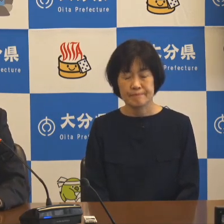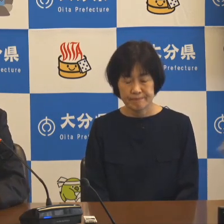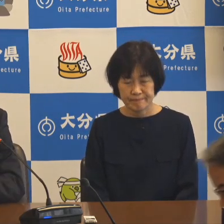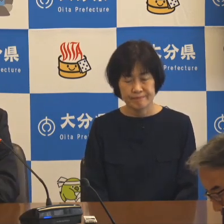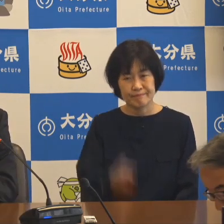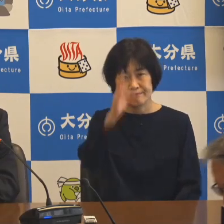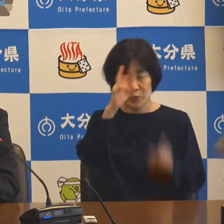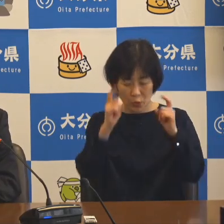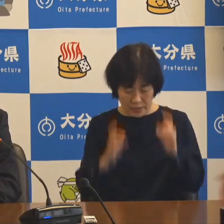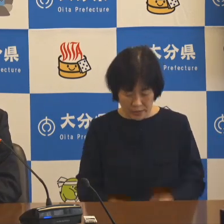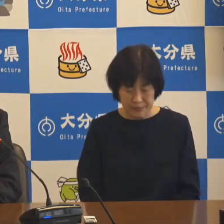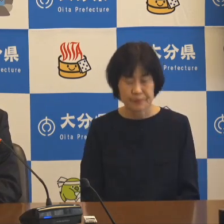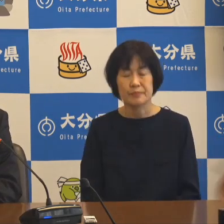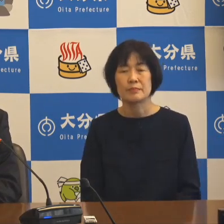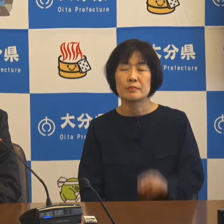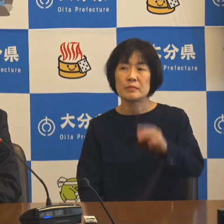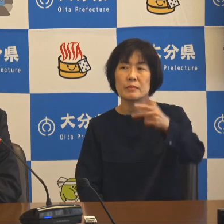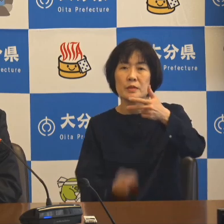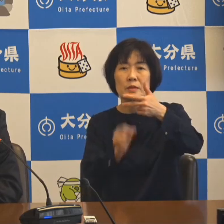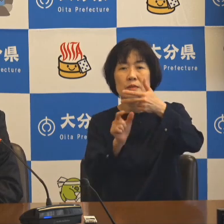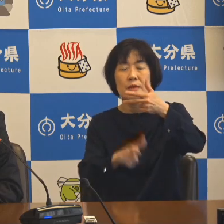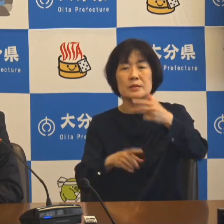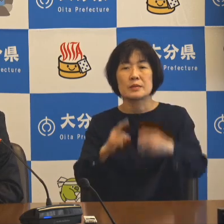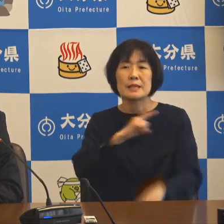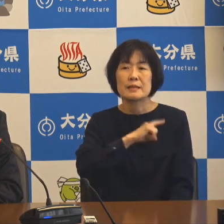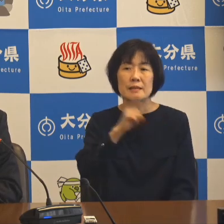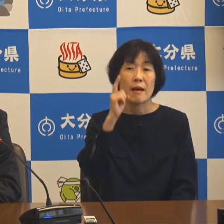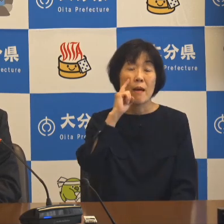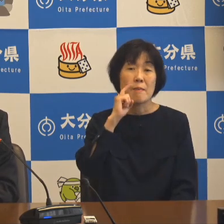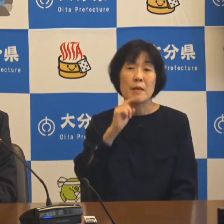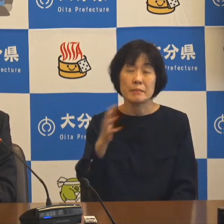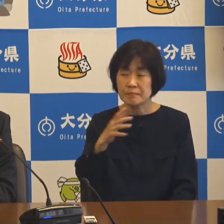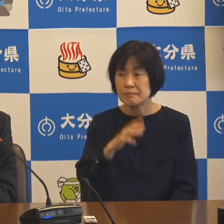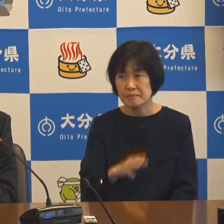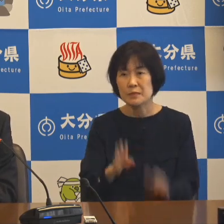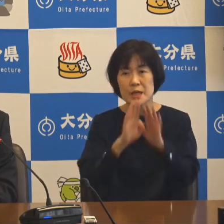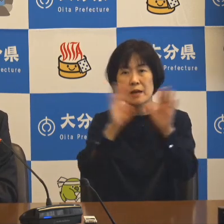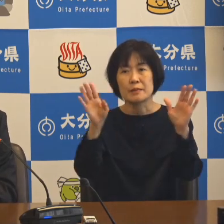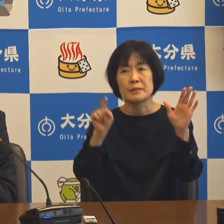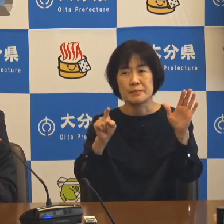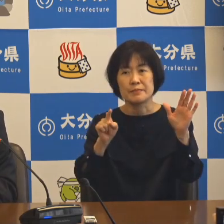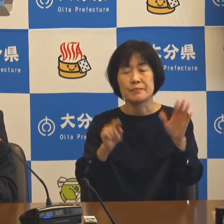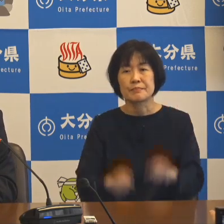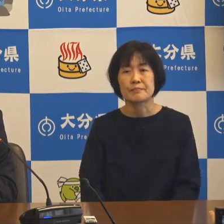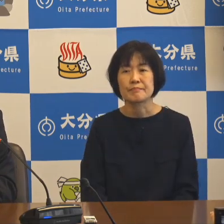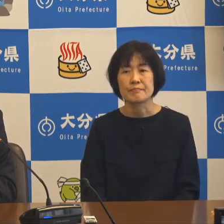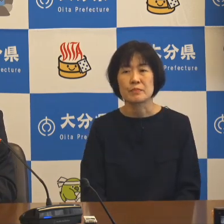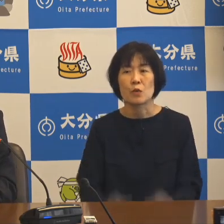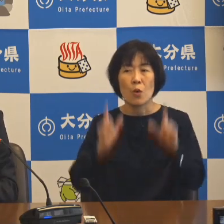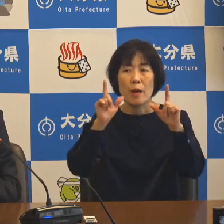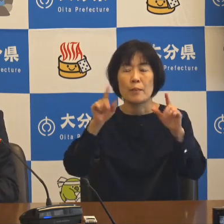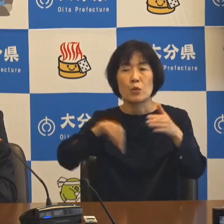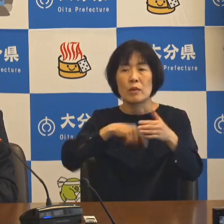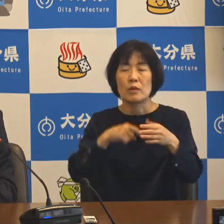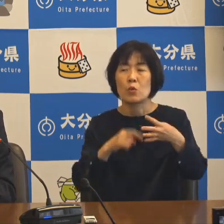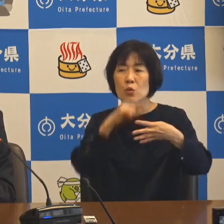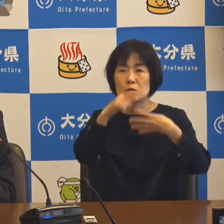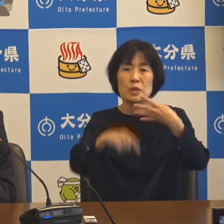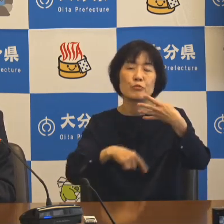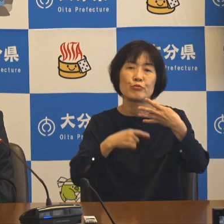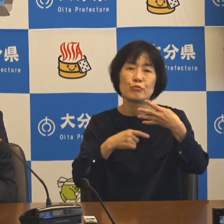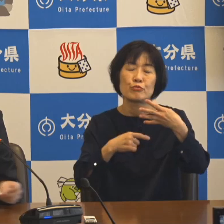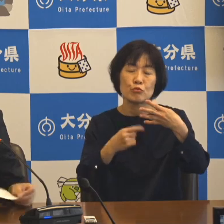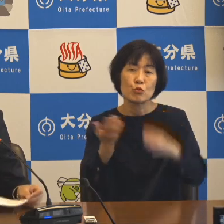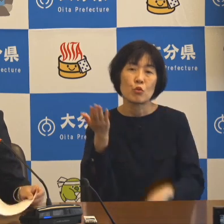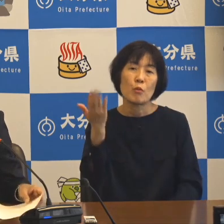は、7月の第1回の会見ご出席ありがとうございます。今日は4件用意をしておりますけれども、その前に福岡を置